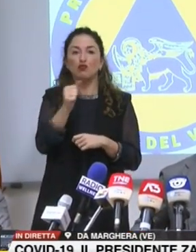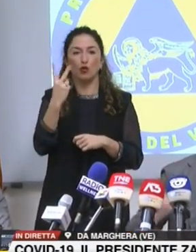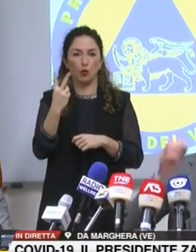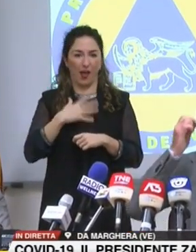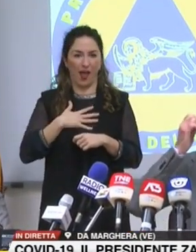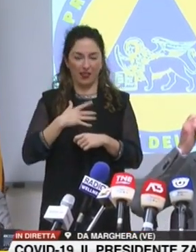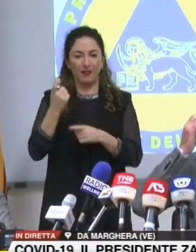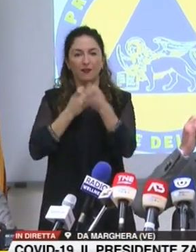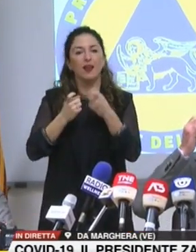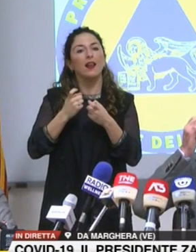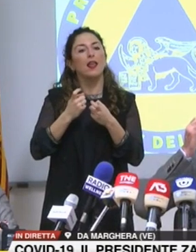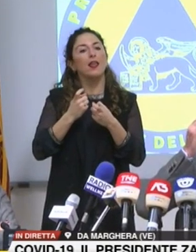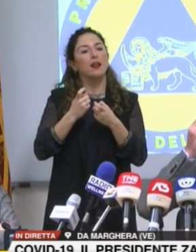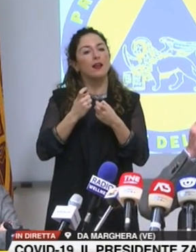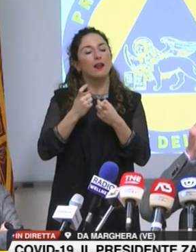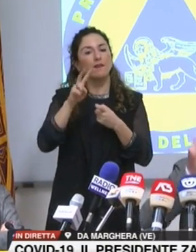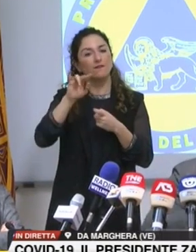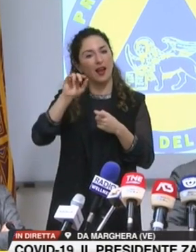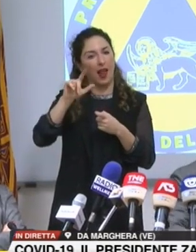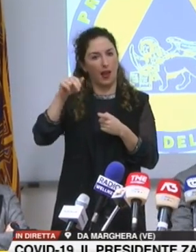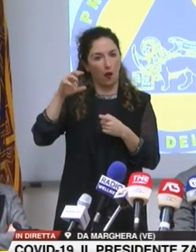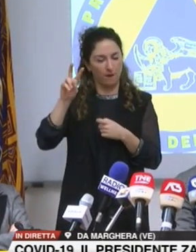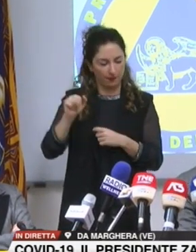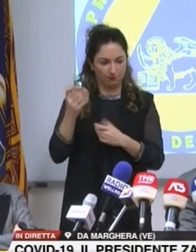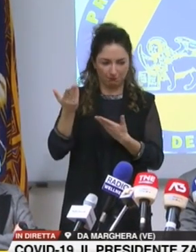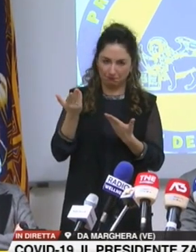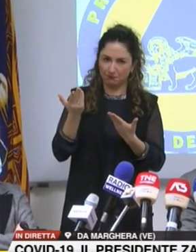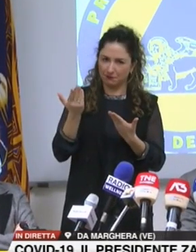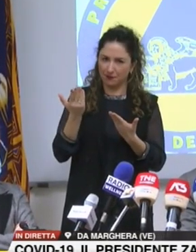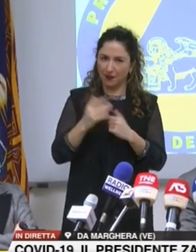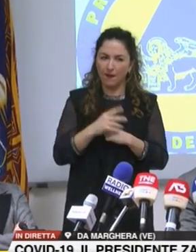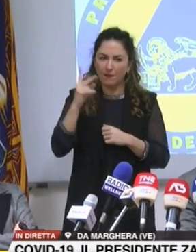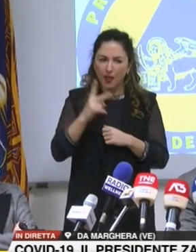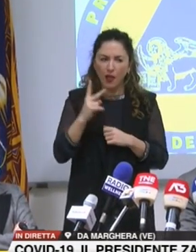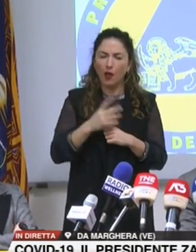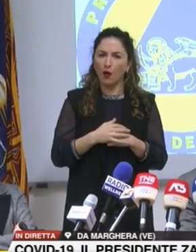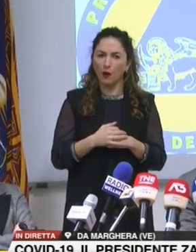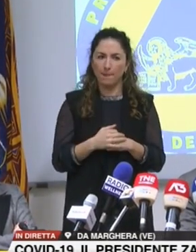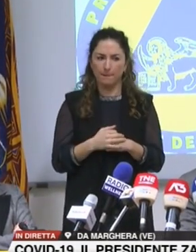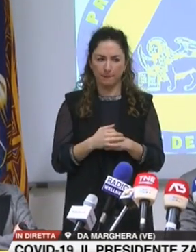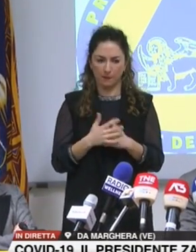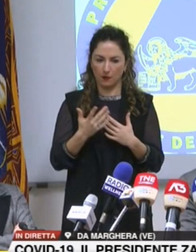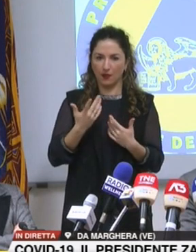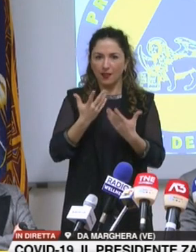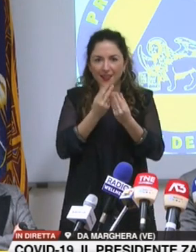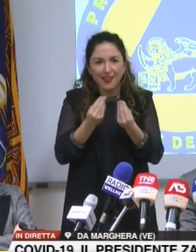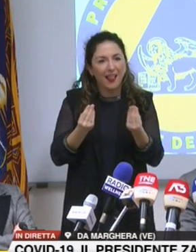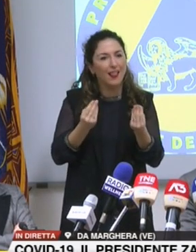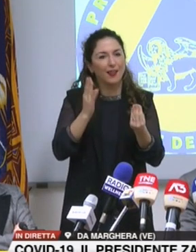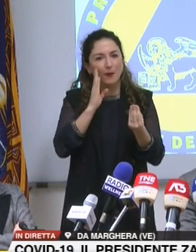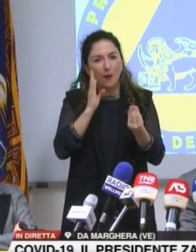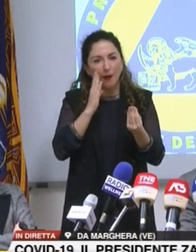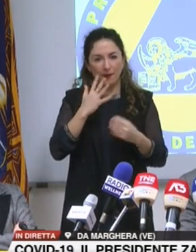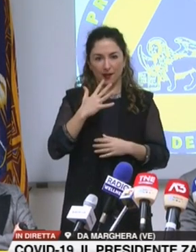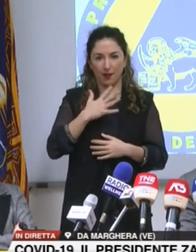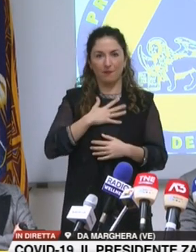Fra l'altro abbiamo un assalto da parte di di centenari, il compiono degli anni,